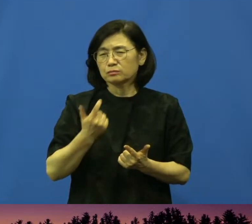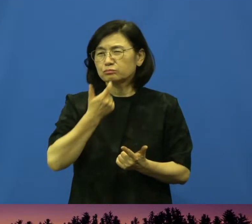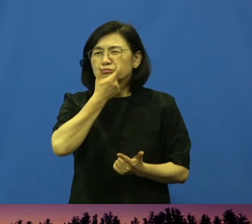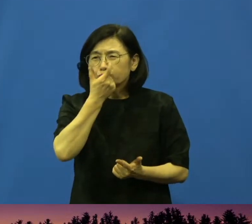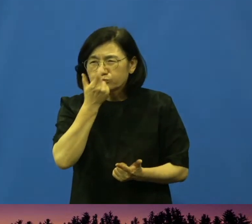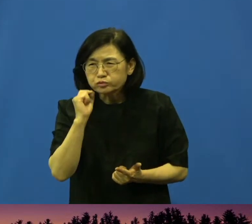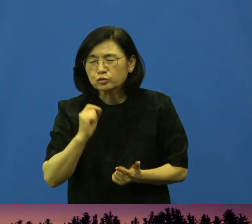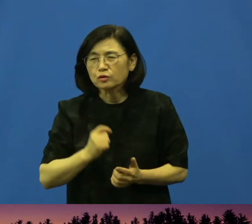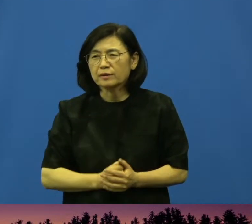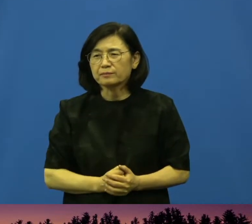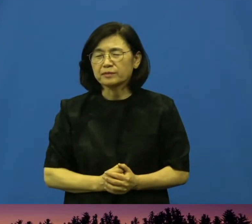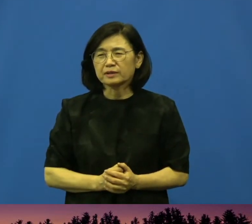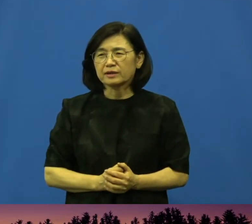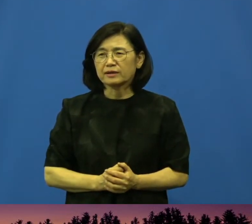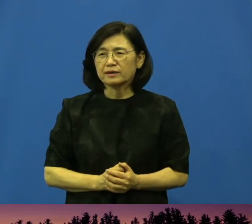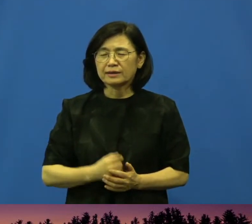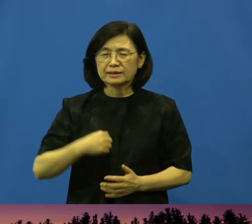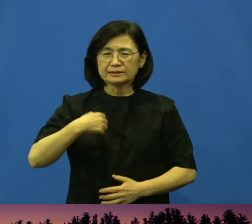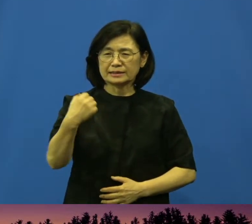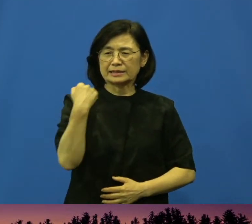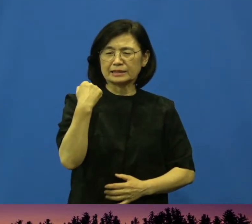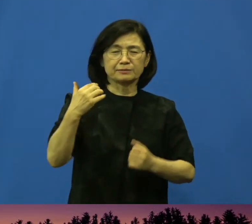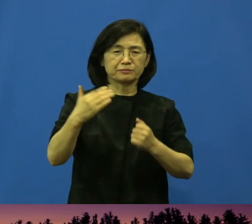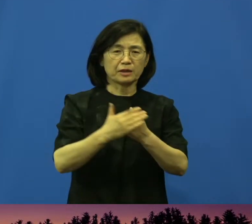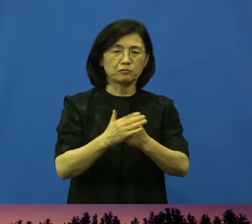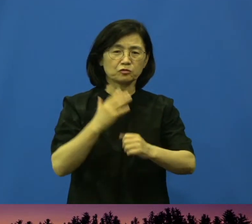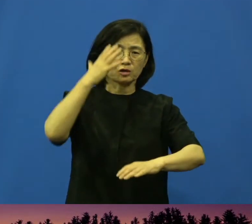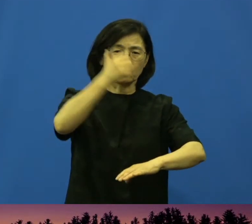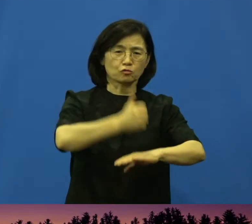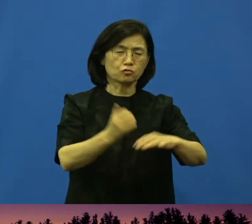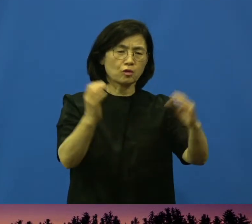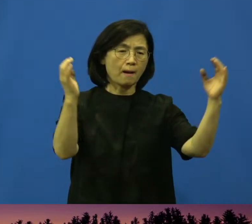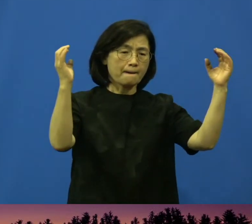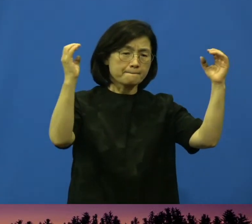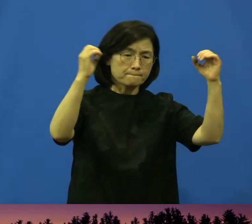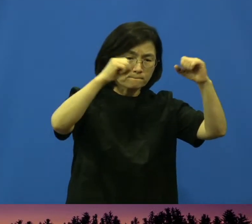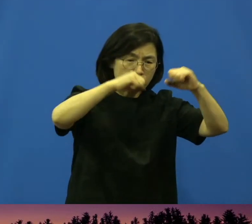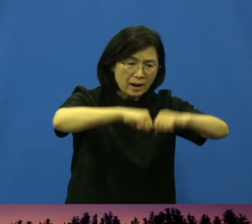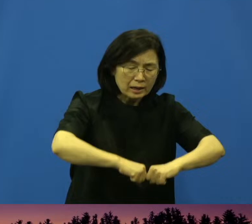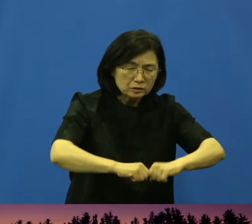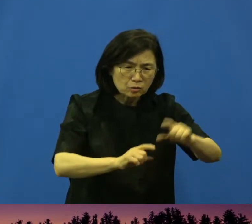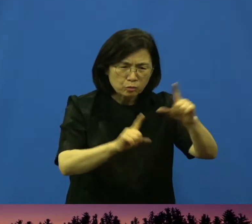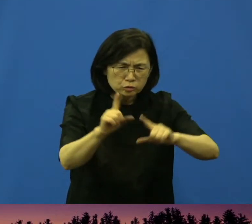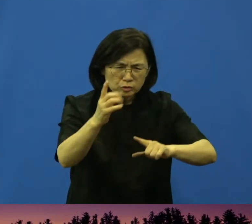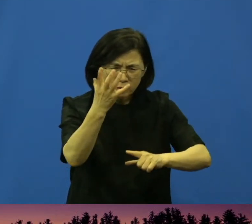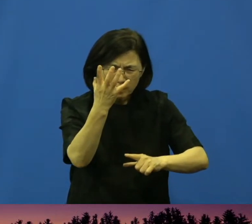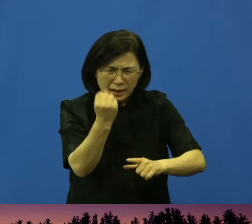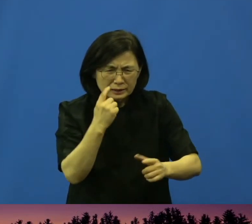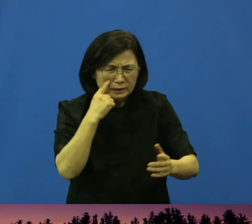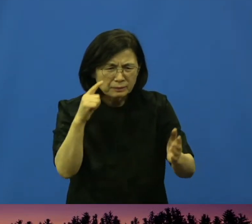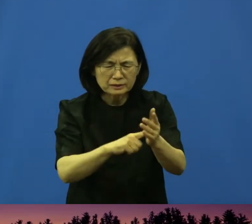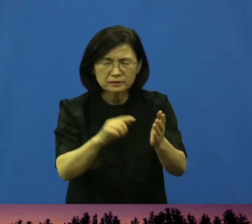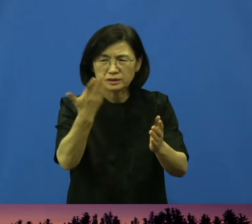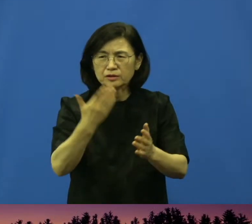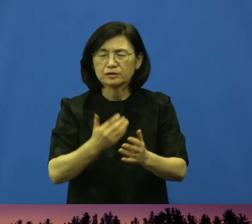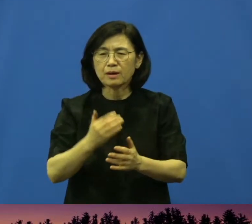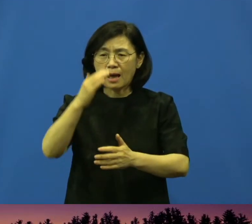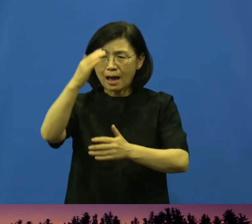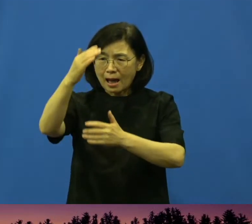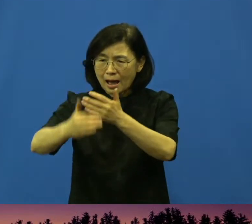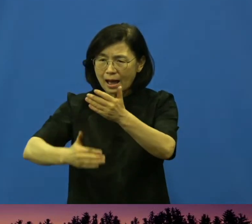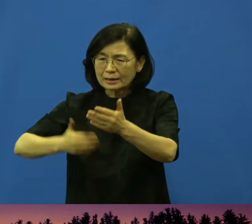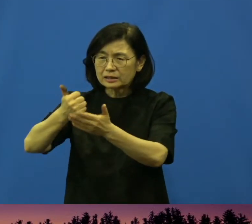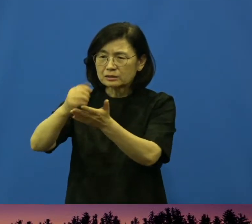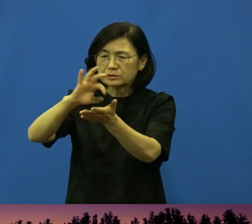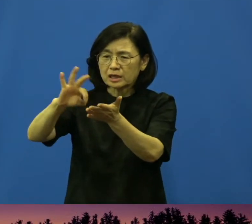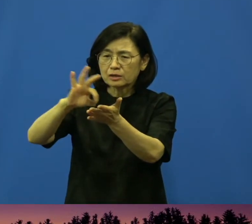자기가 가진 힘에 스스로 망하는 게 인류의 역사예요. 그래서 여러분, 하나님이 어떤 사람을 사용하십니까? 힘을 통제할 줄